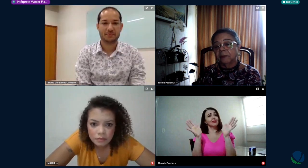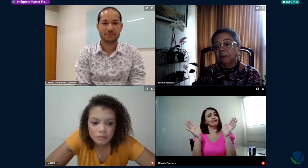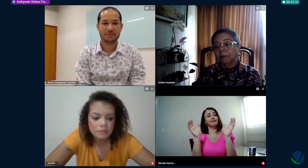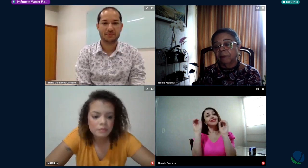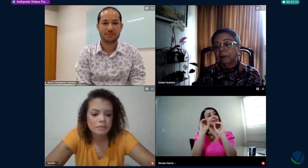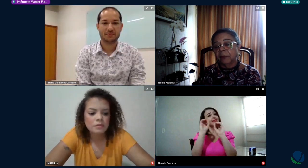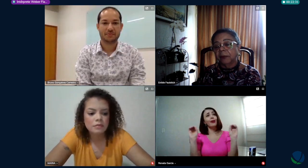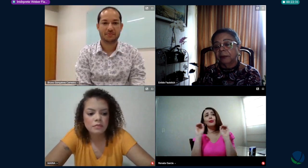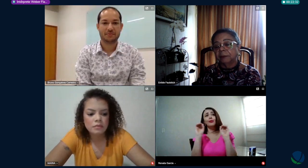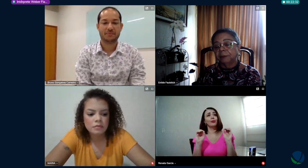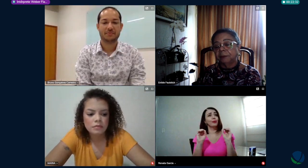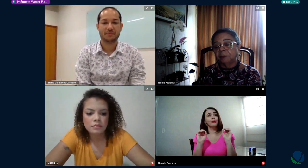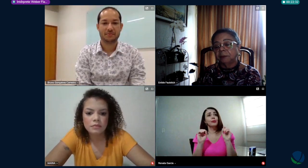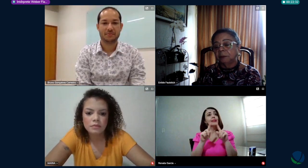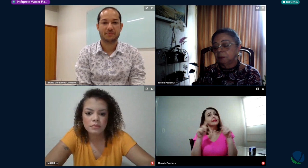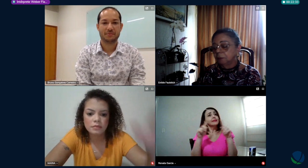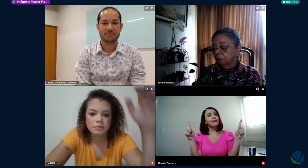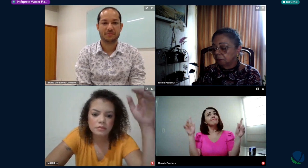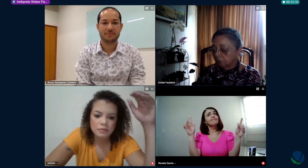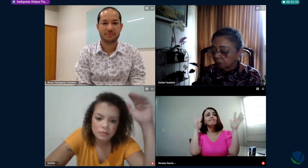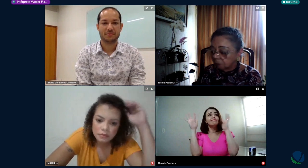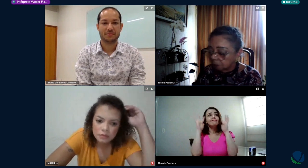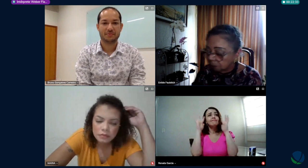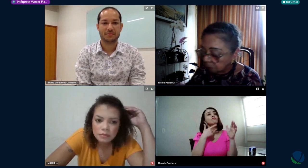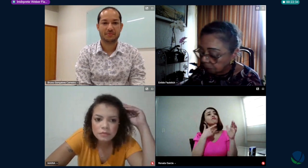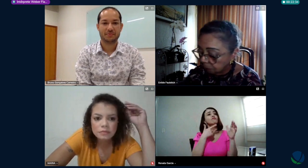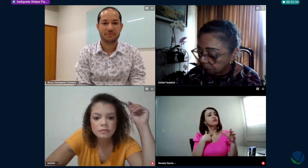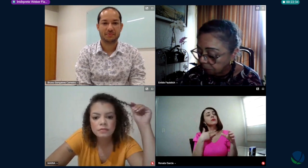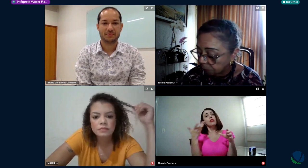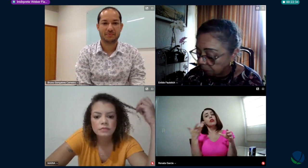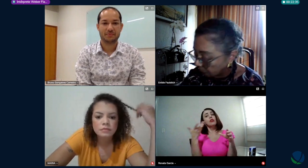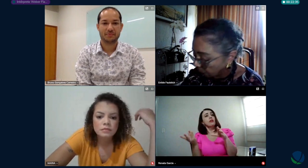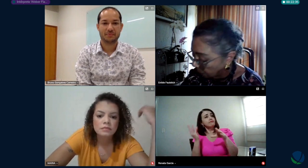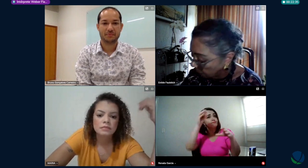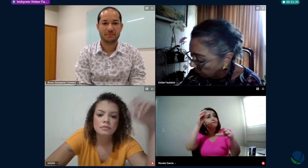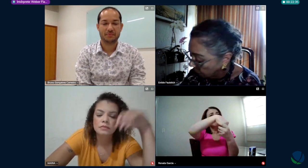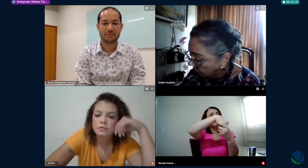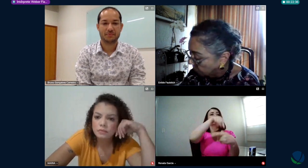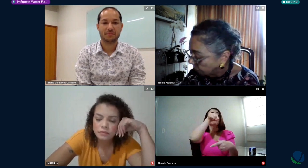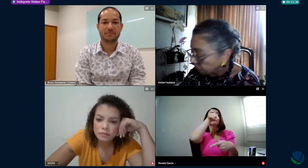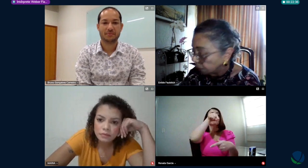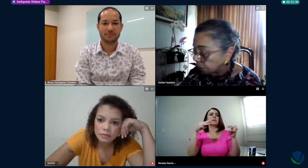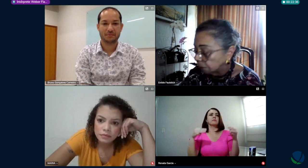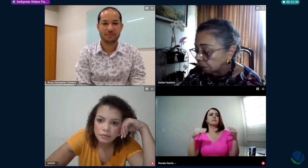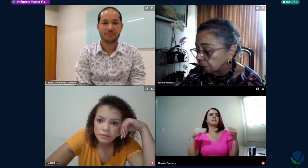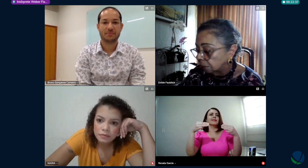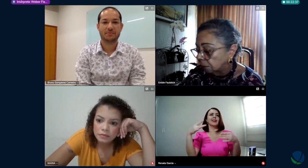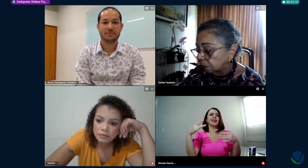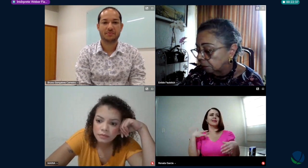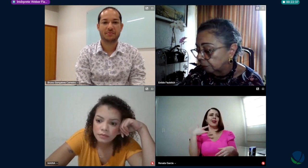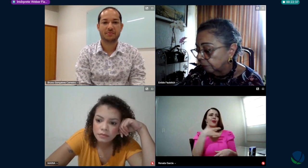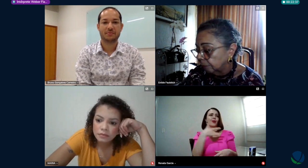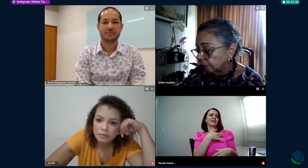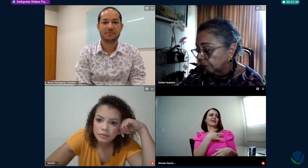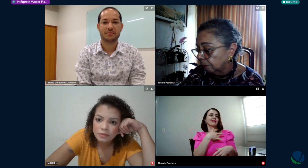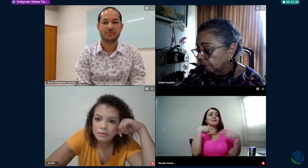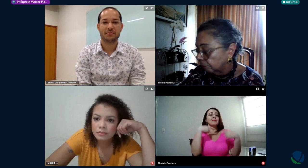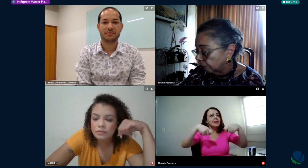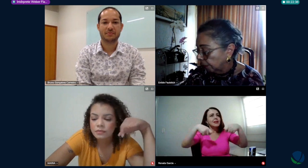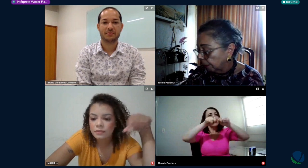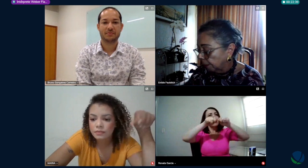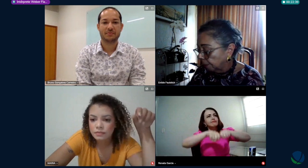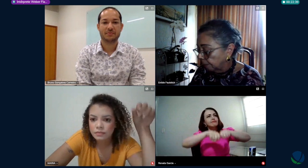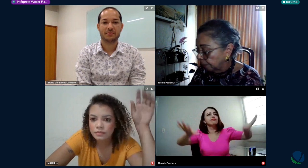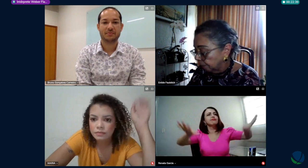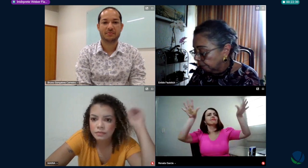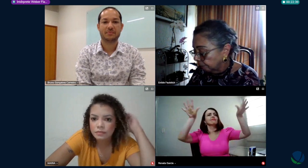ciências, porém só português e a imagem, e não tem o vídeo